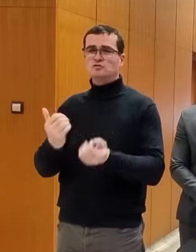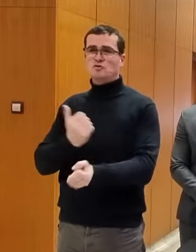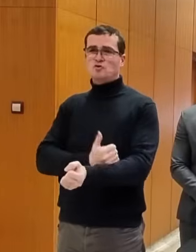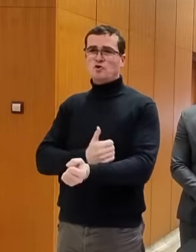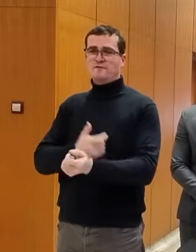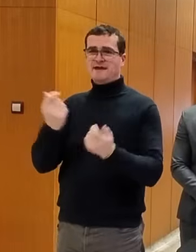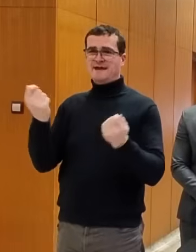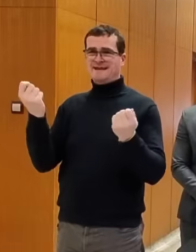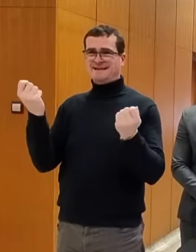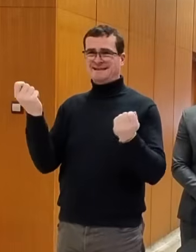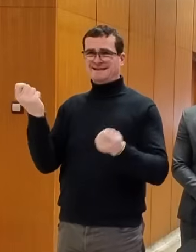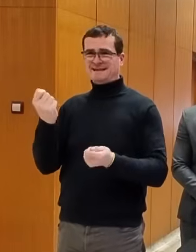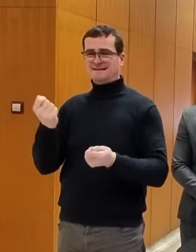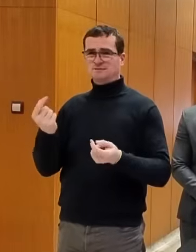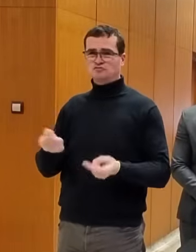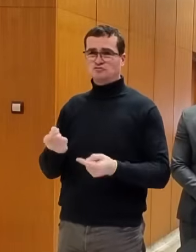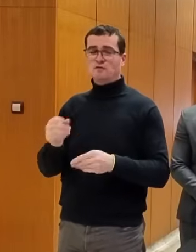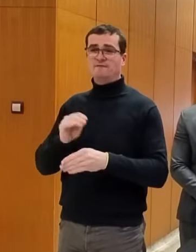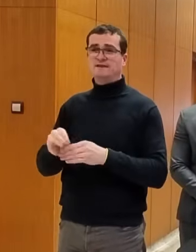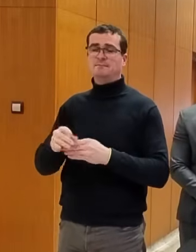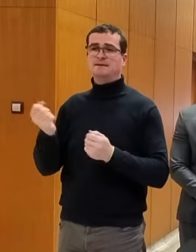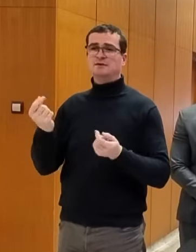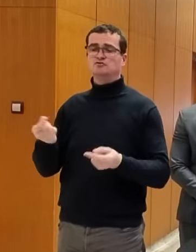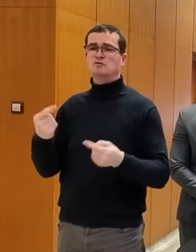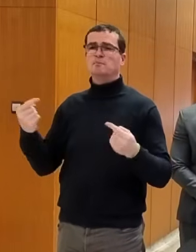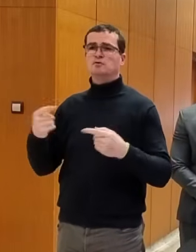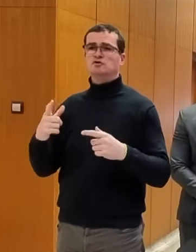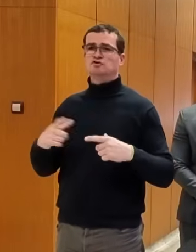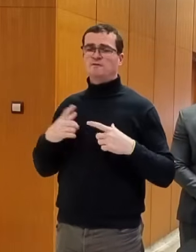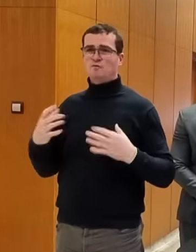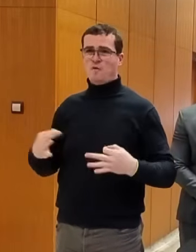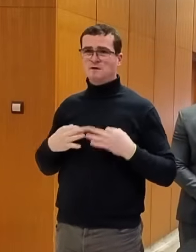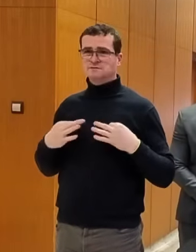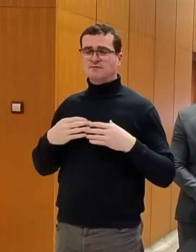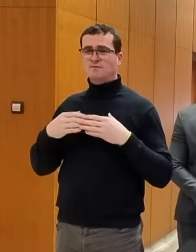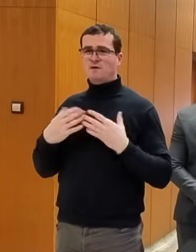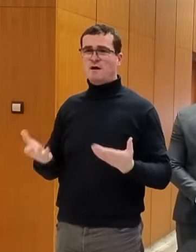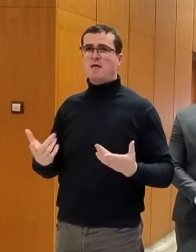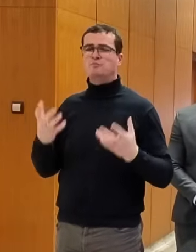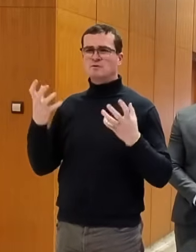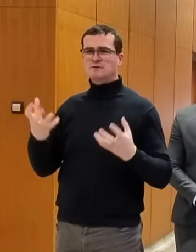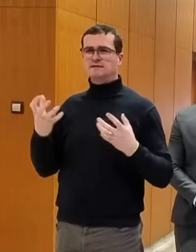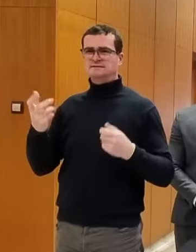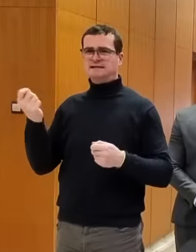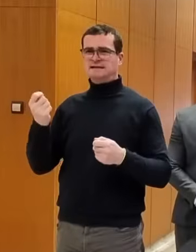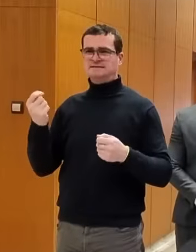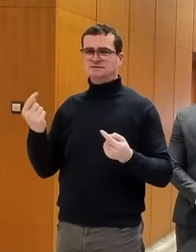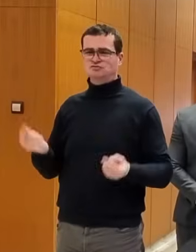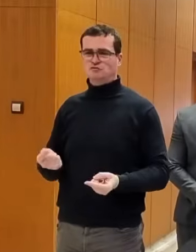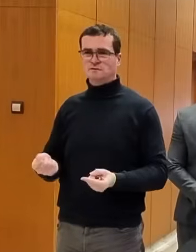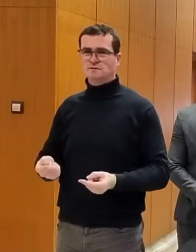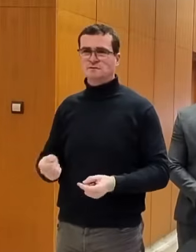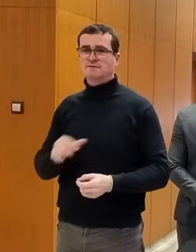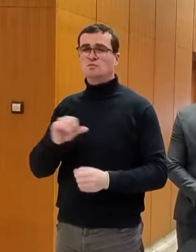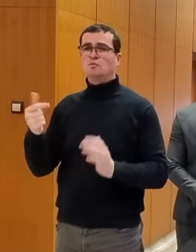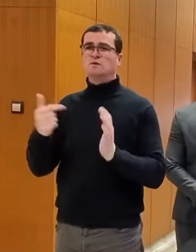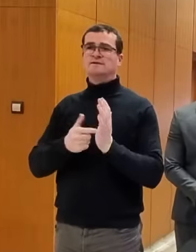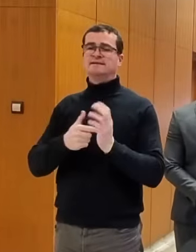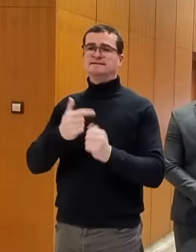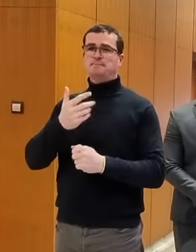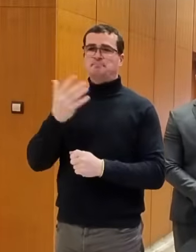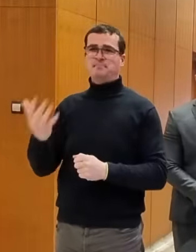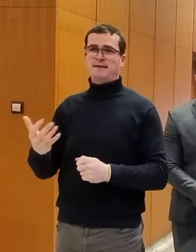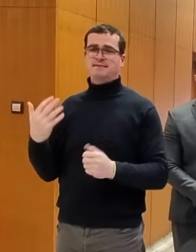drogovej trestnej činnosti, s výnimkou trestných činov proti životu a zdraviu, respektíve násilných trestných činov. Od roku